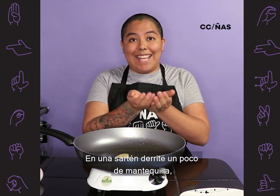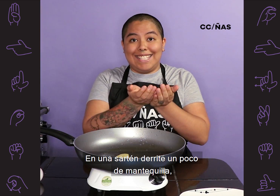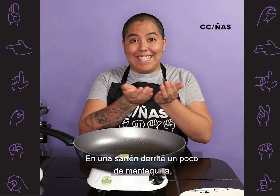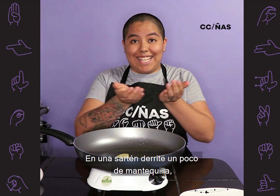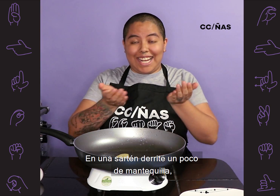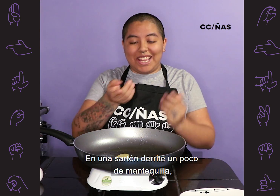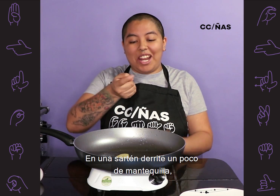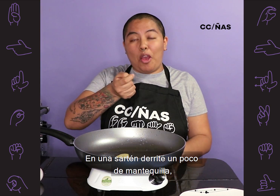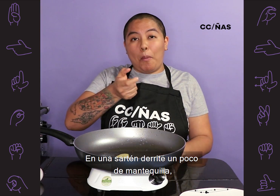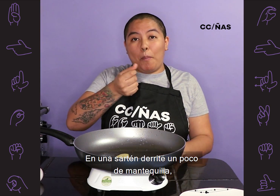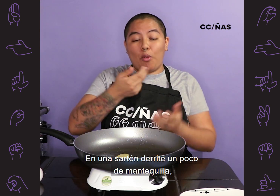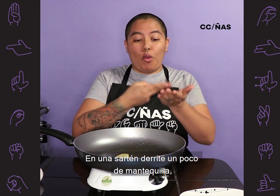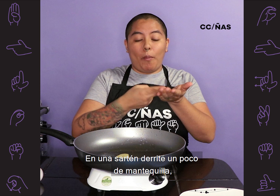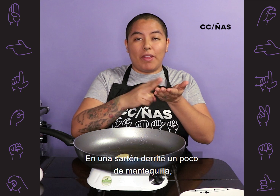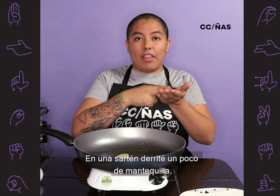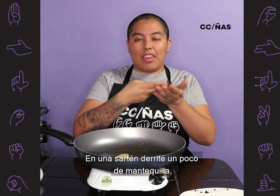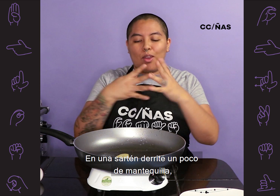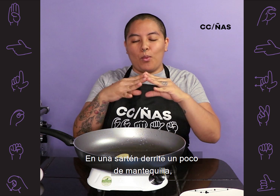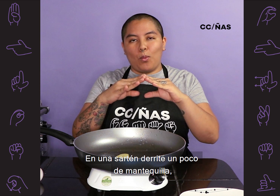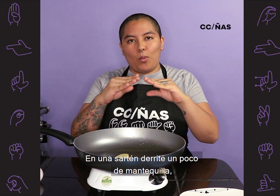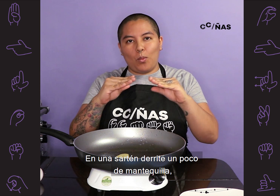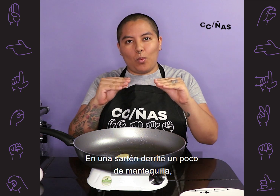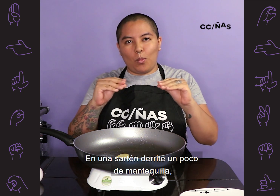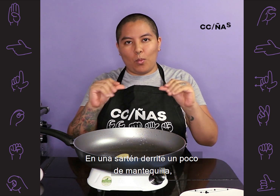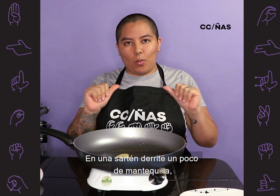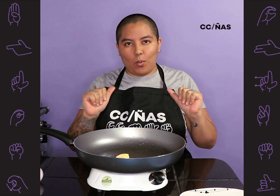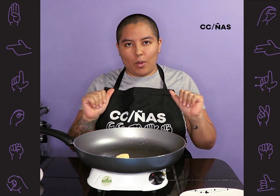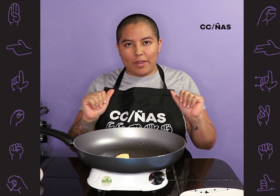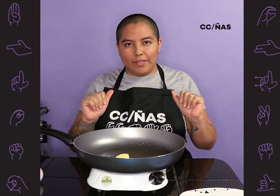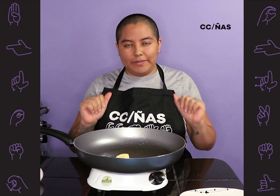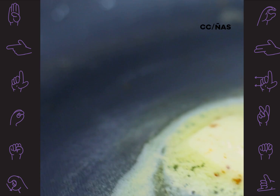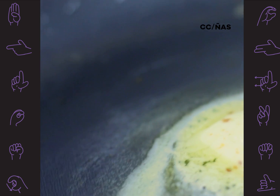En una sartén, derrite un poco de mantequilla.